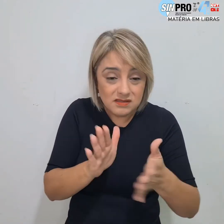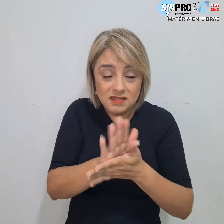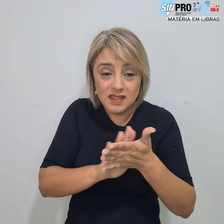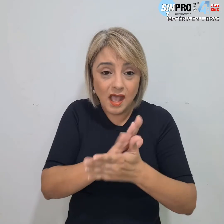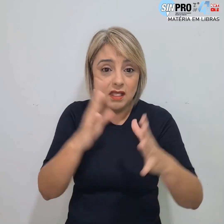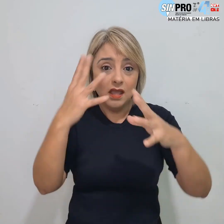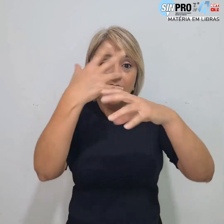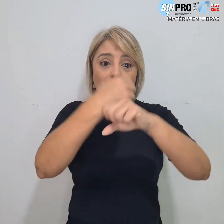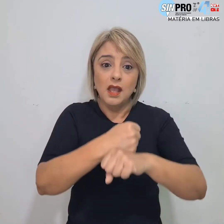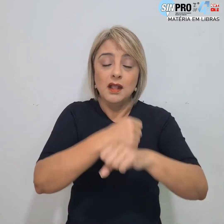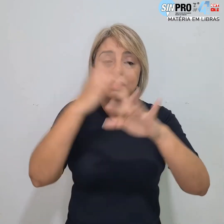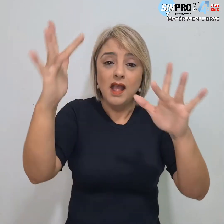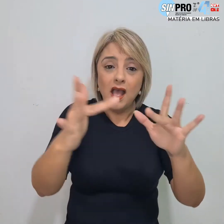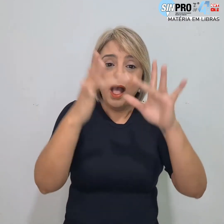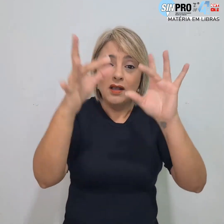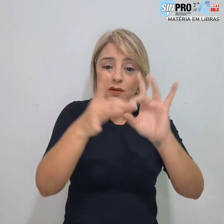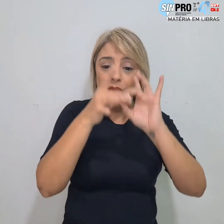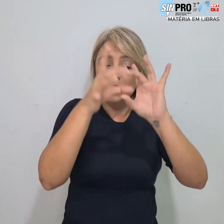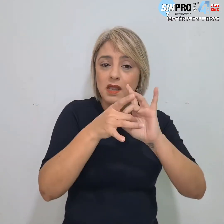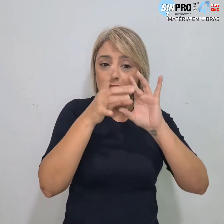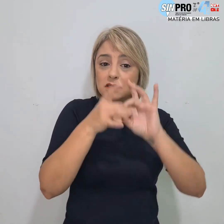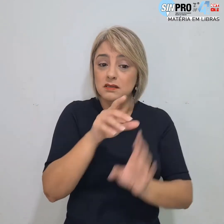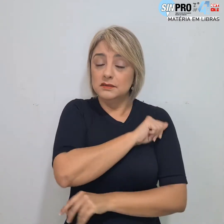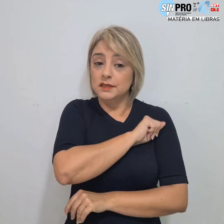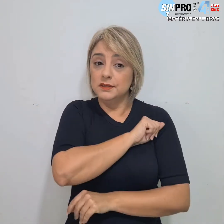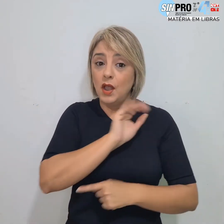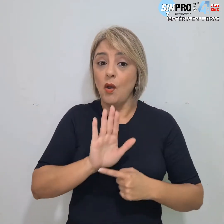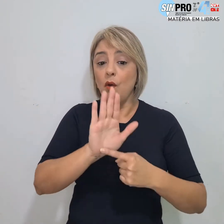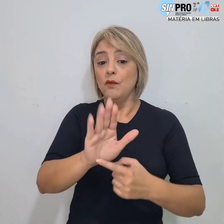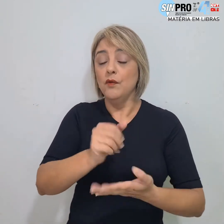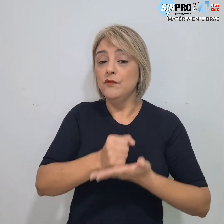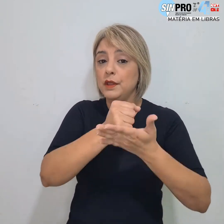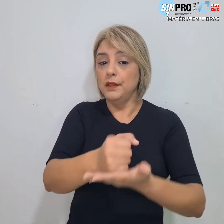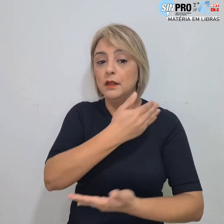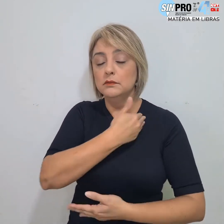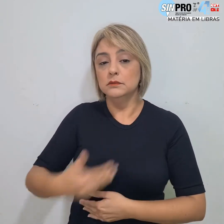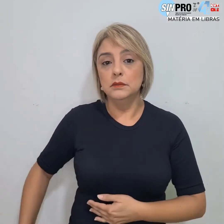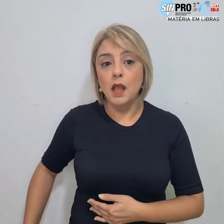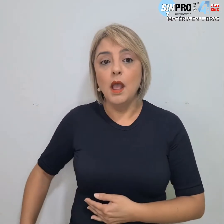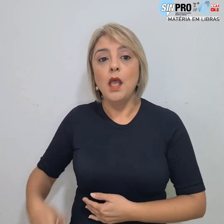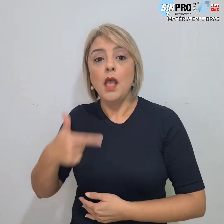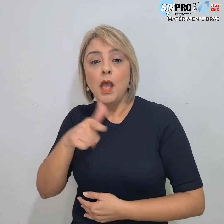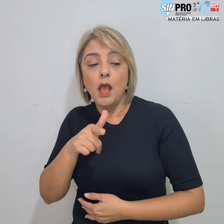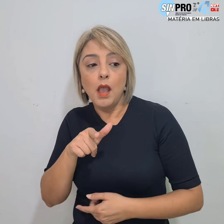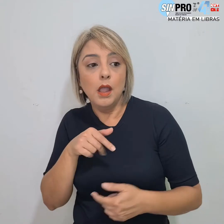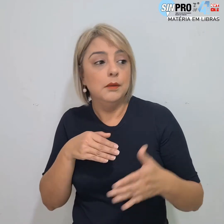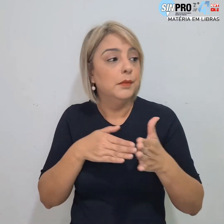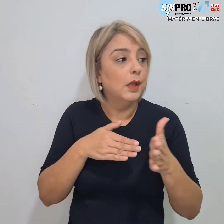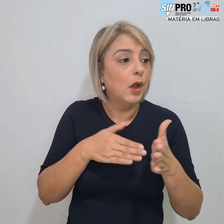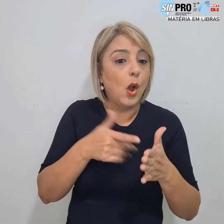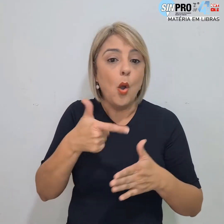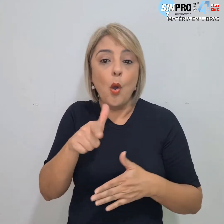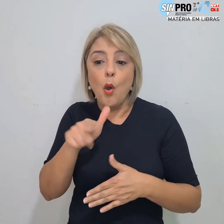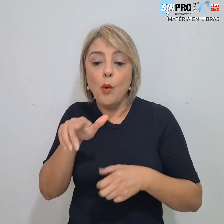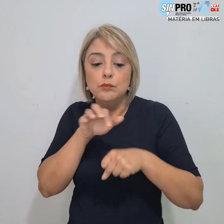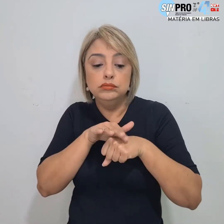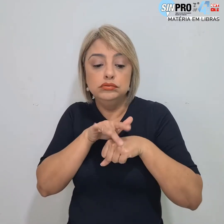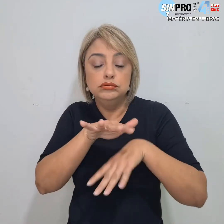a conexão desses estudantes ofertada pelo GDF irá impedir outras formas de contaminação